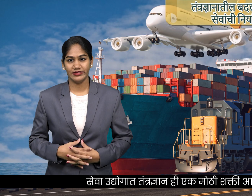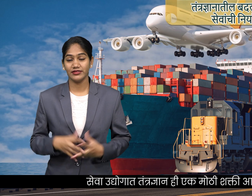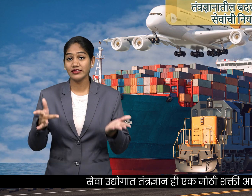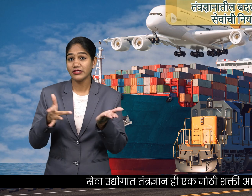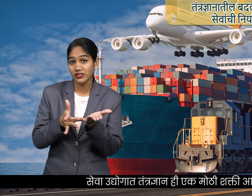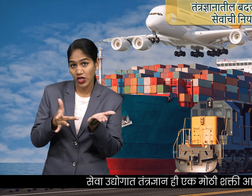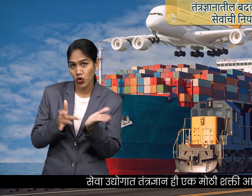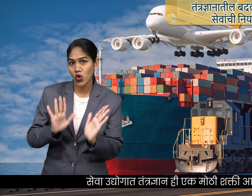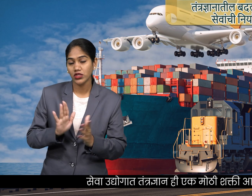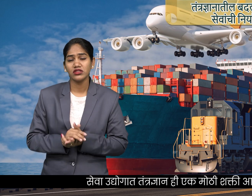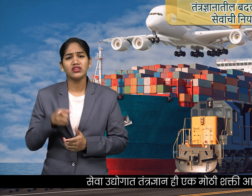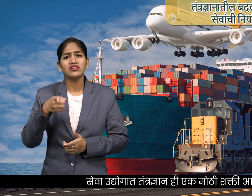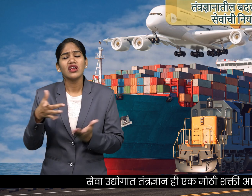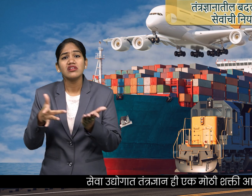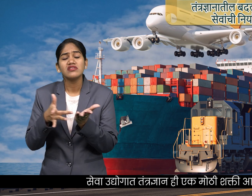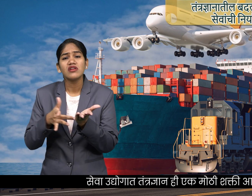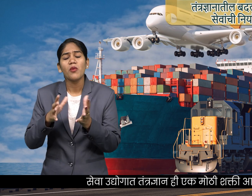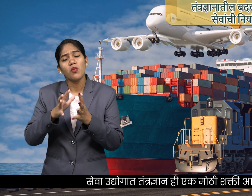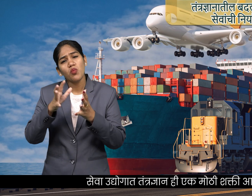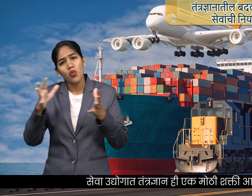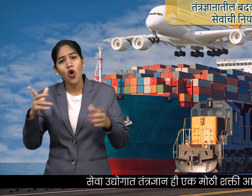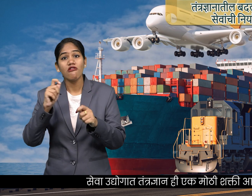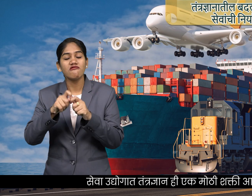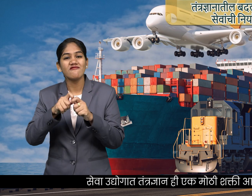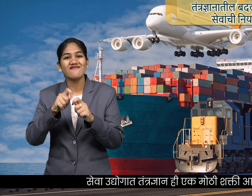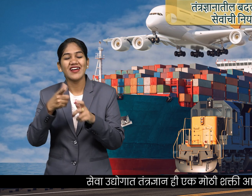सेवा उद्योगात तंत्रज्ञान ही एक मोठी शक्ती आहे